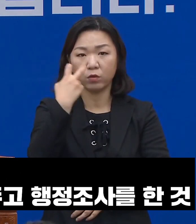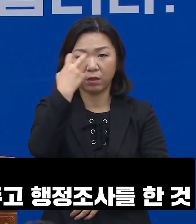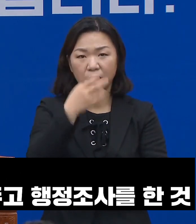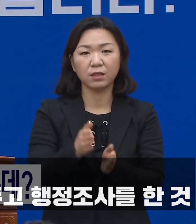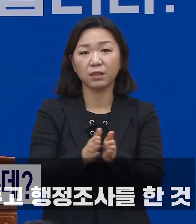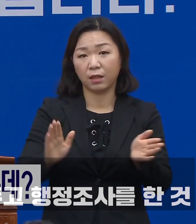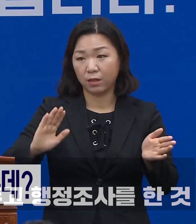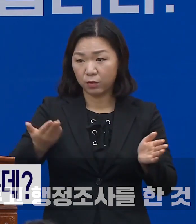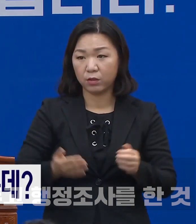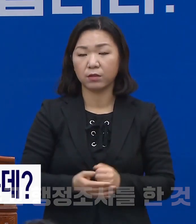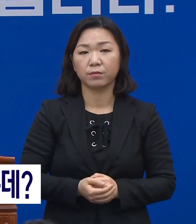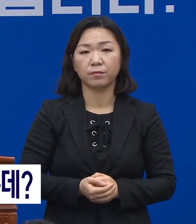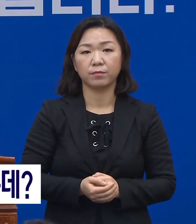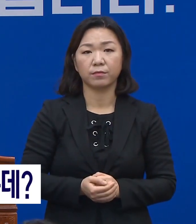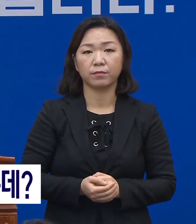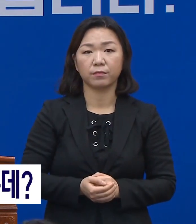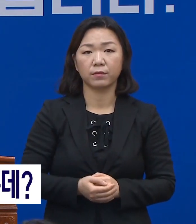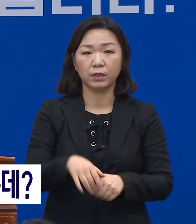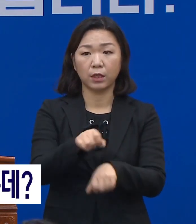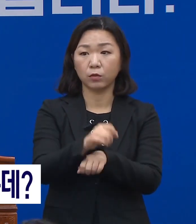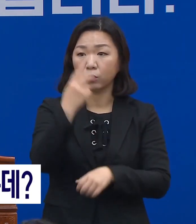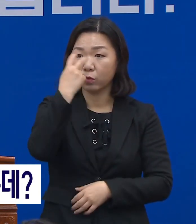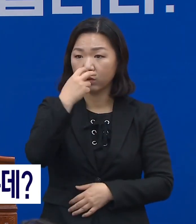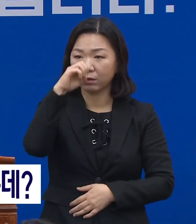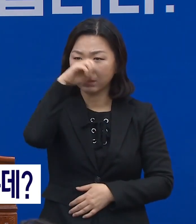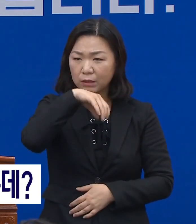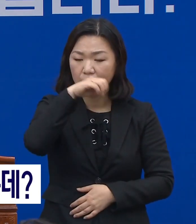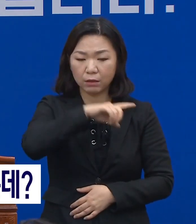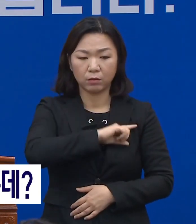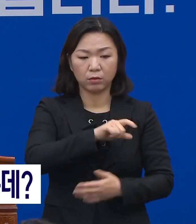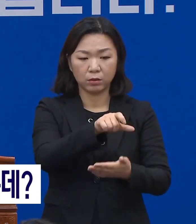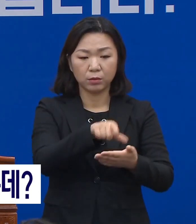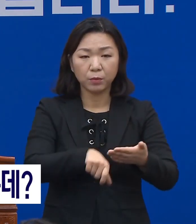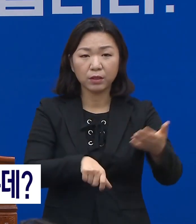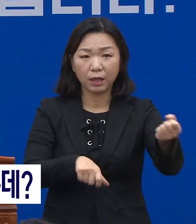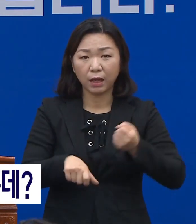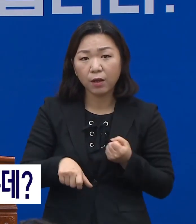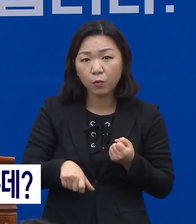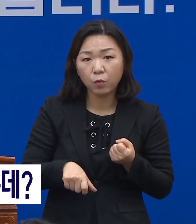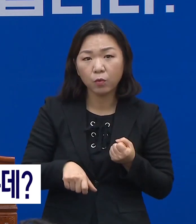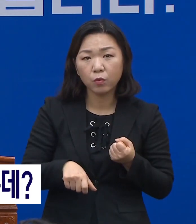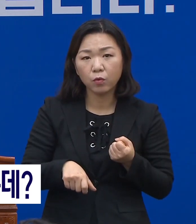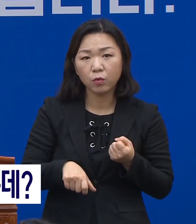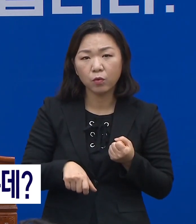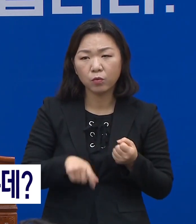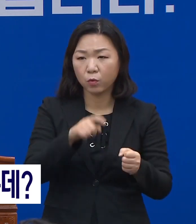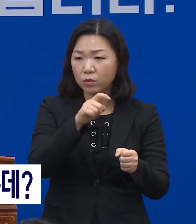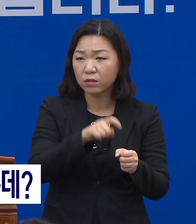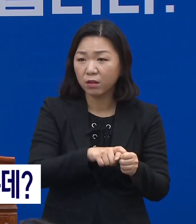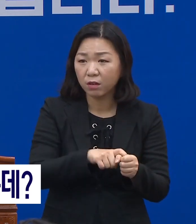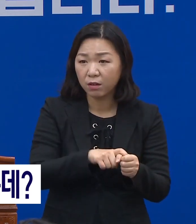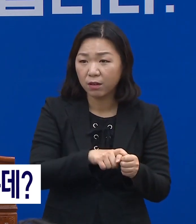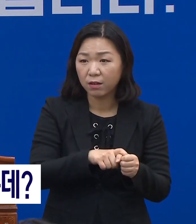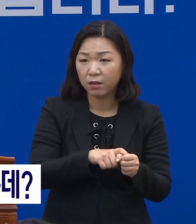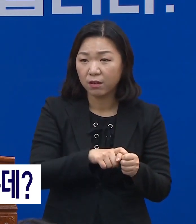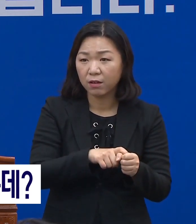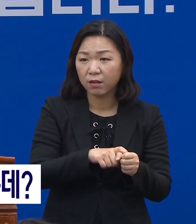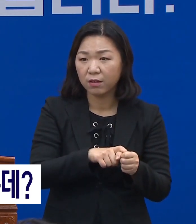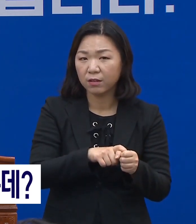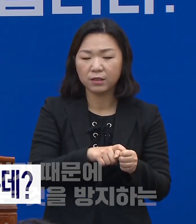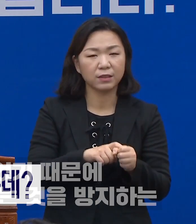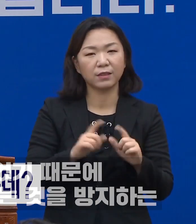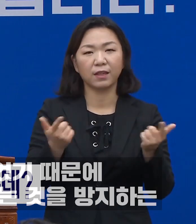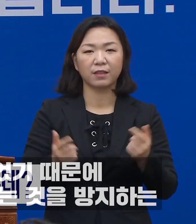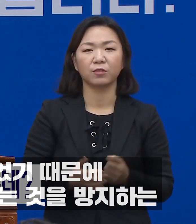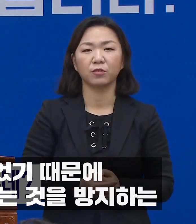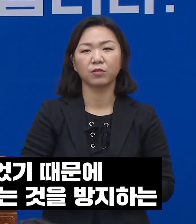겁니다. 행정조사를 단순히 교인 명단을 추가로 확보하고 그렇게 한 목표로 한